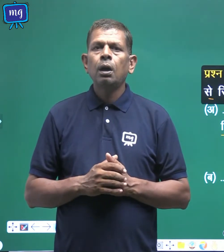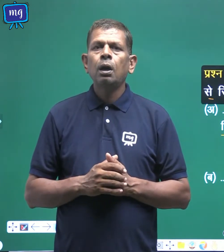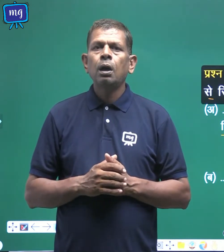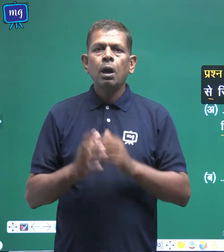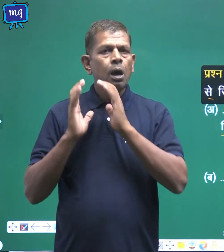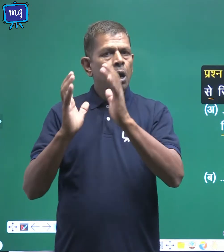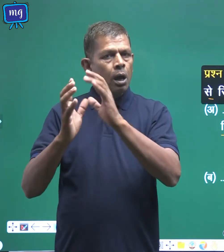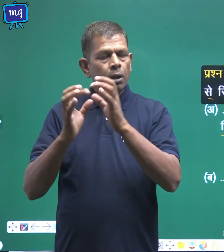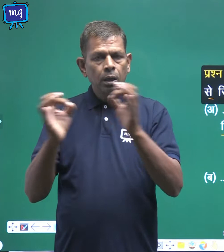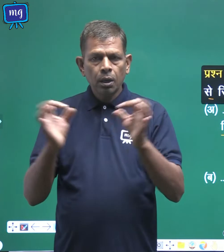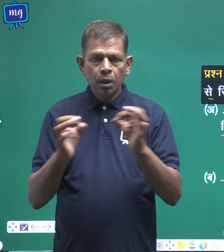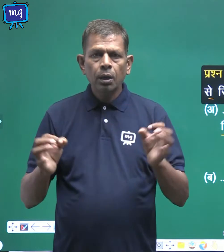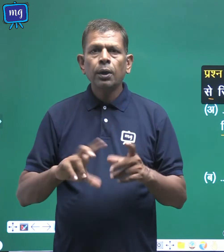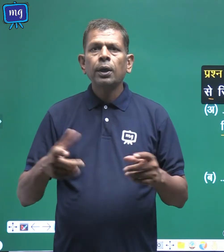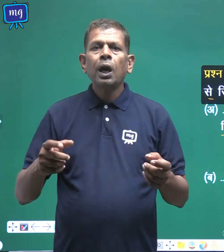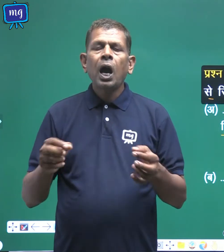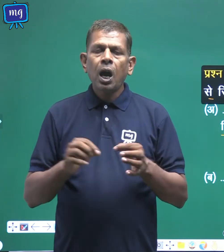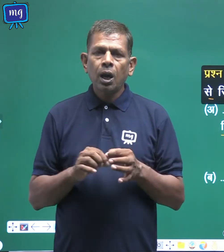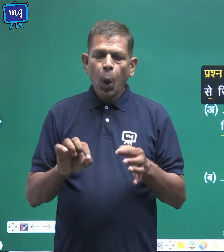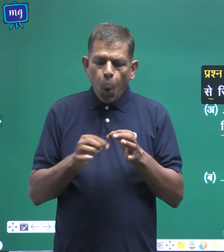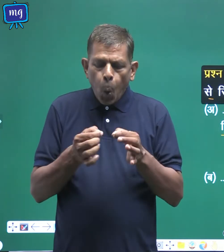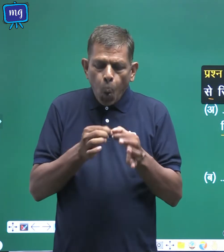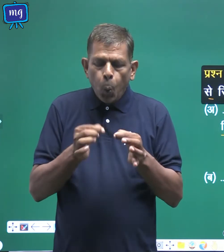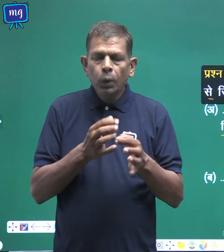नारियल या ऊन।